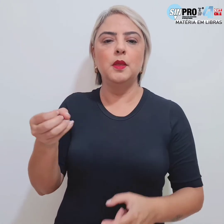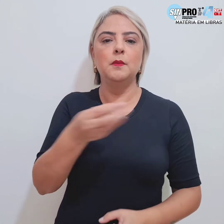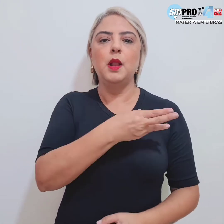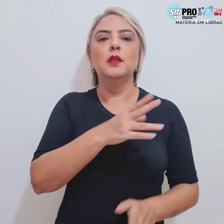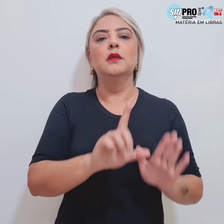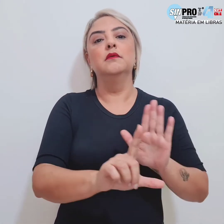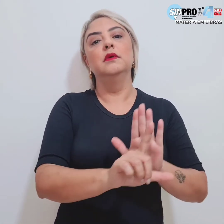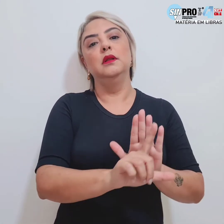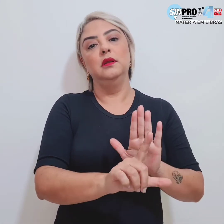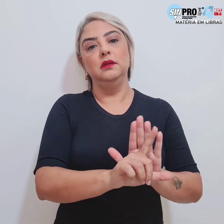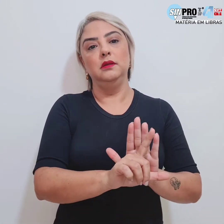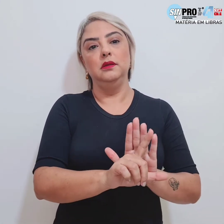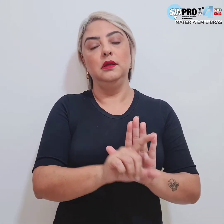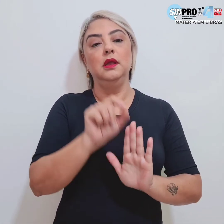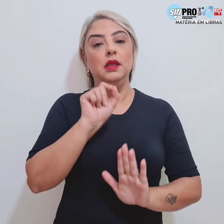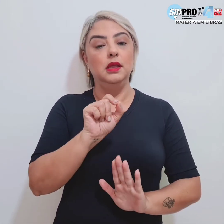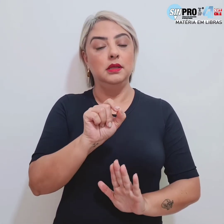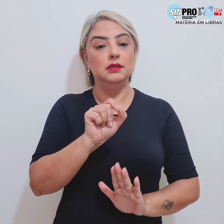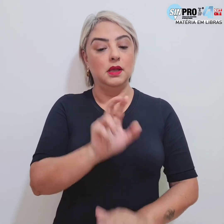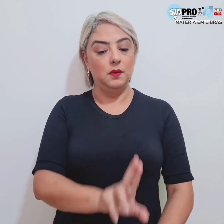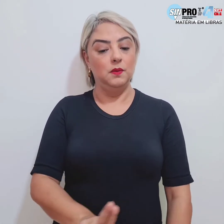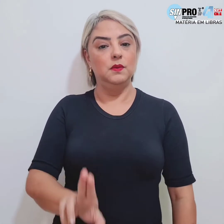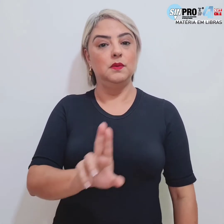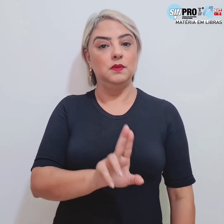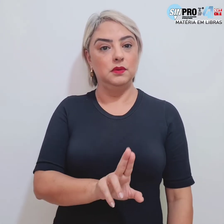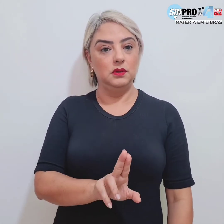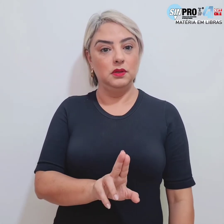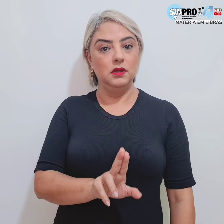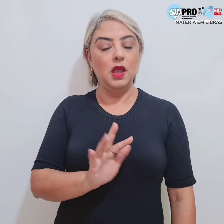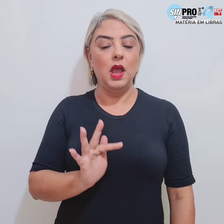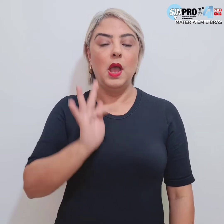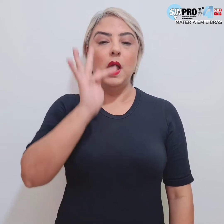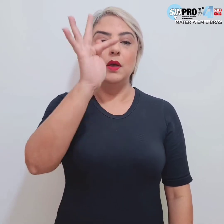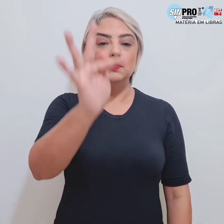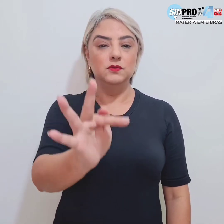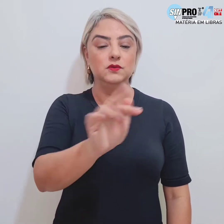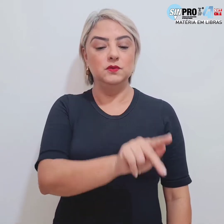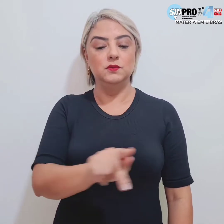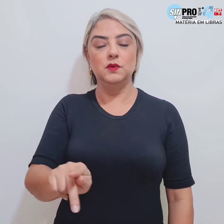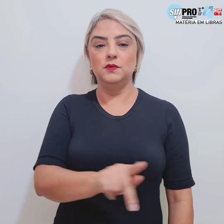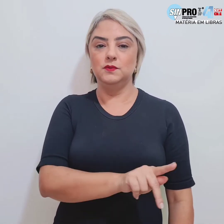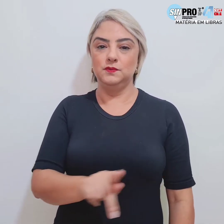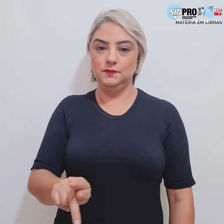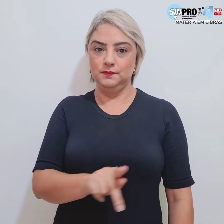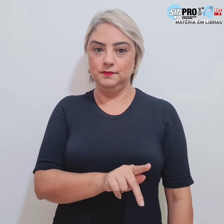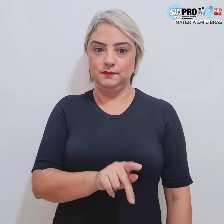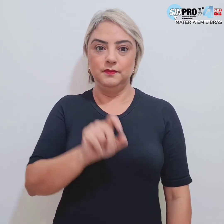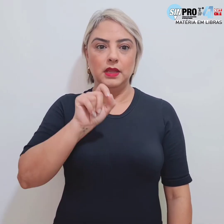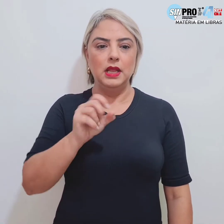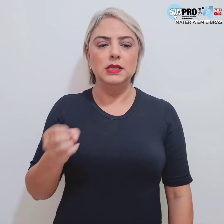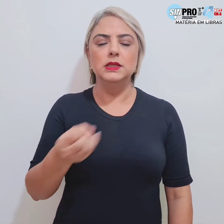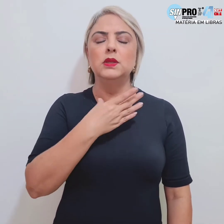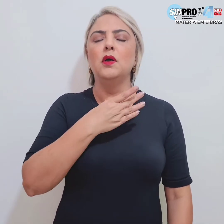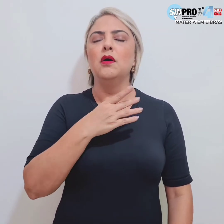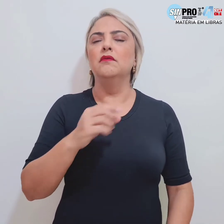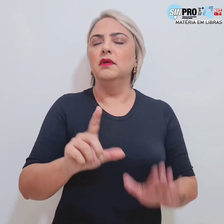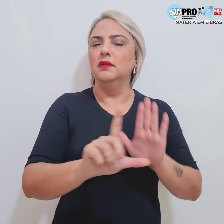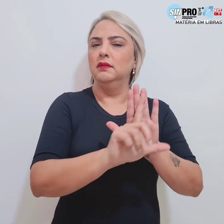legislação, que será aplicada aos futuros servidores. Nessa nova legislação,